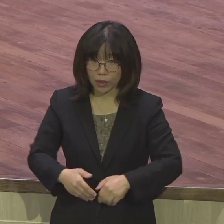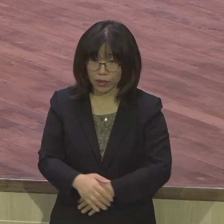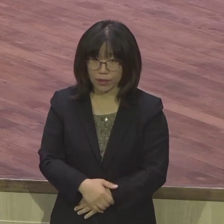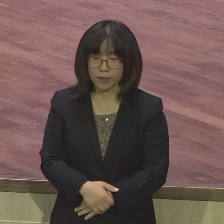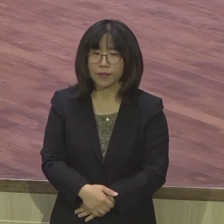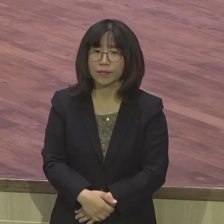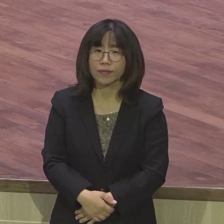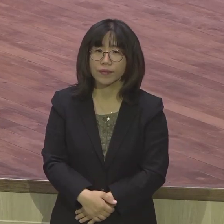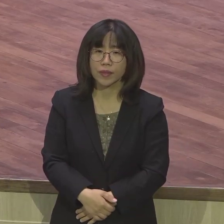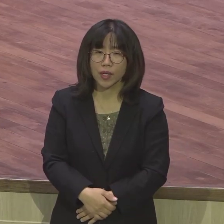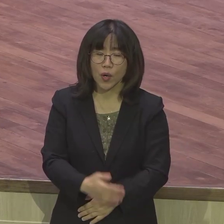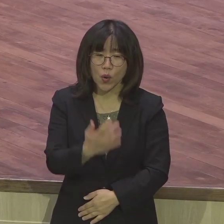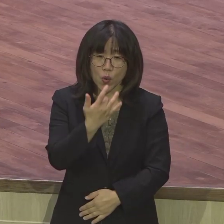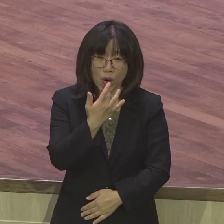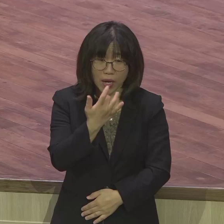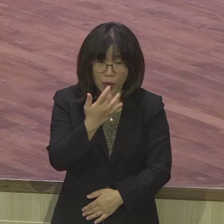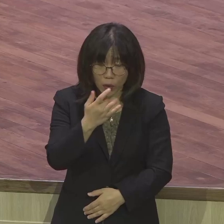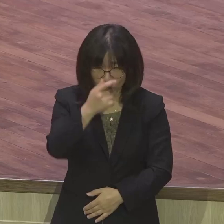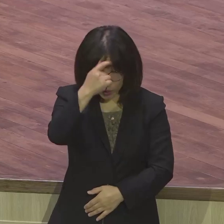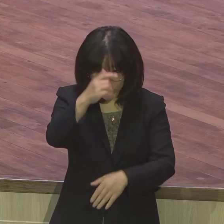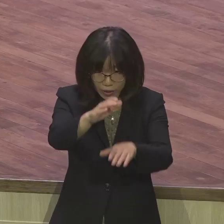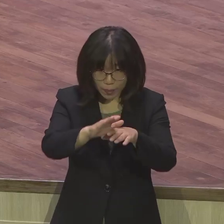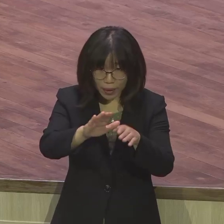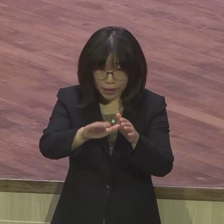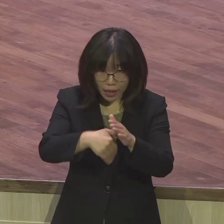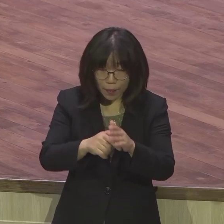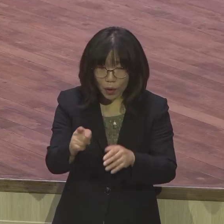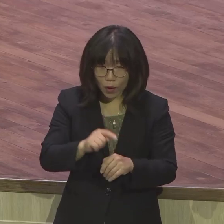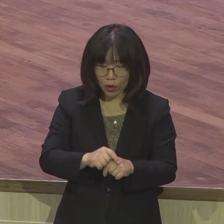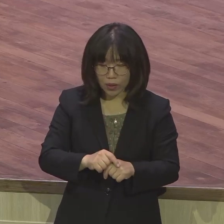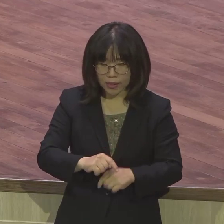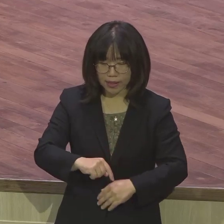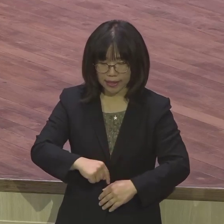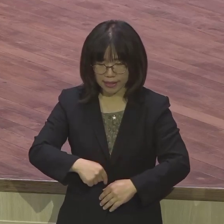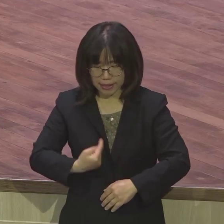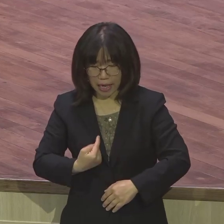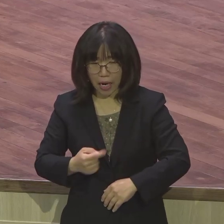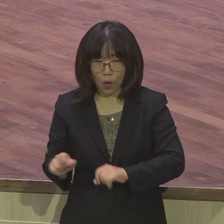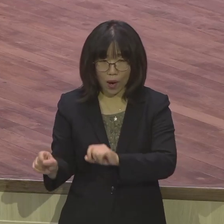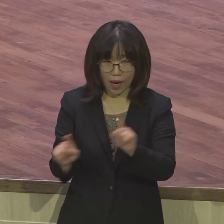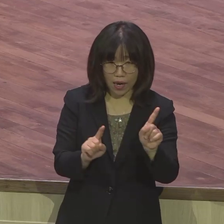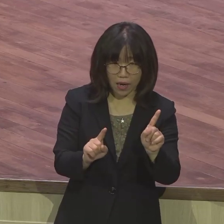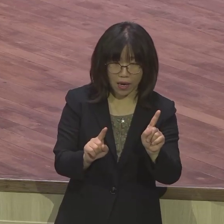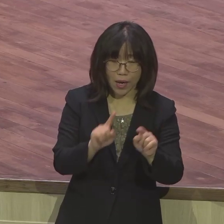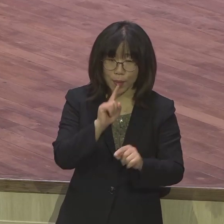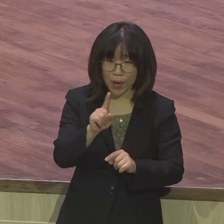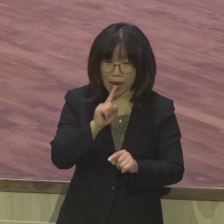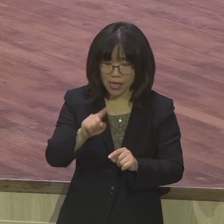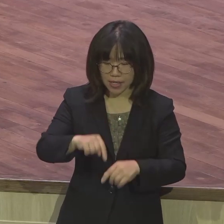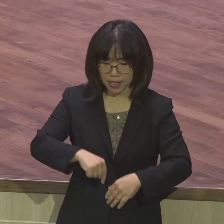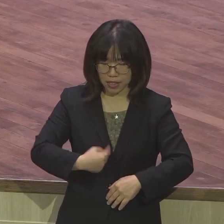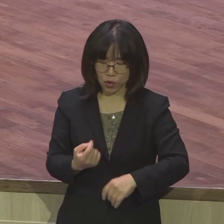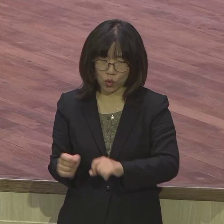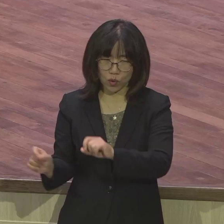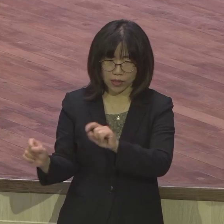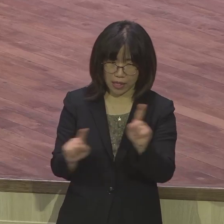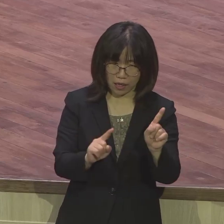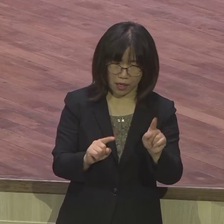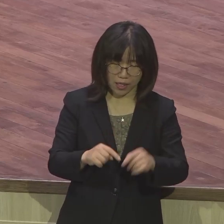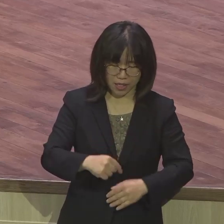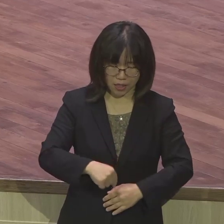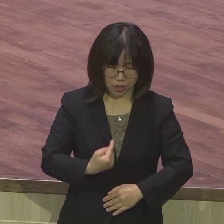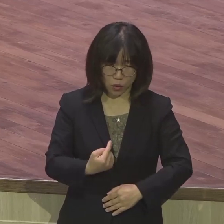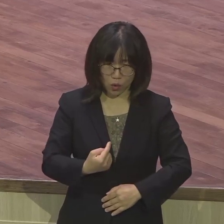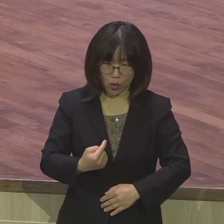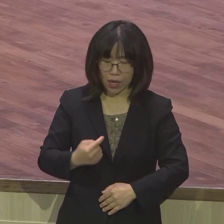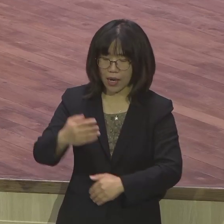전에 그 하요 집회 때 보면 자할이라는 말이죠. 스스로 살아남는 거. 좀 말이 좀 그런데 스스로 살아남는다는 말은